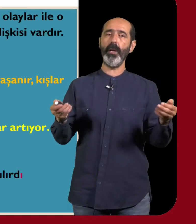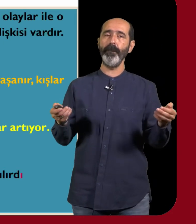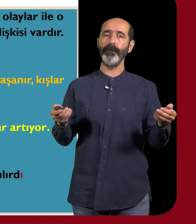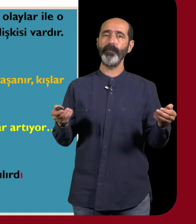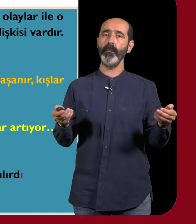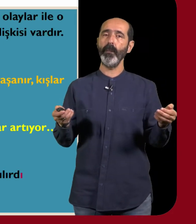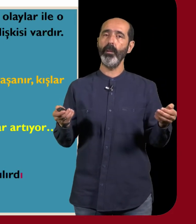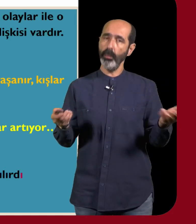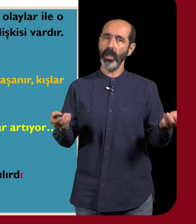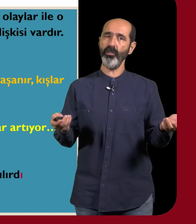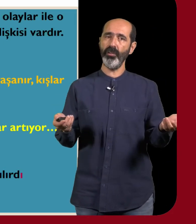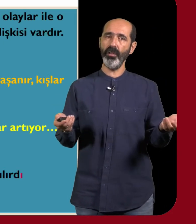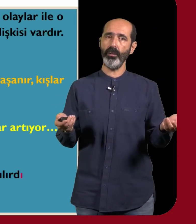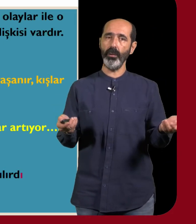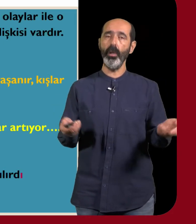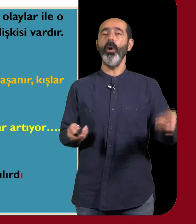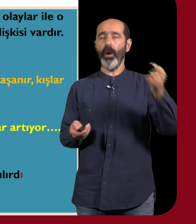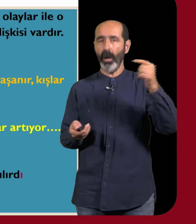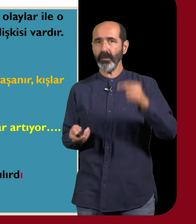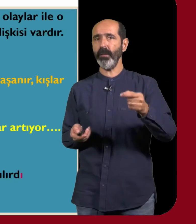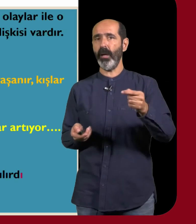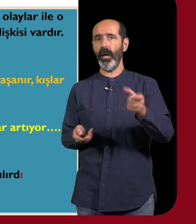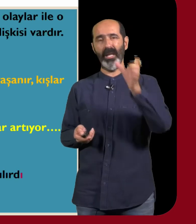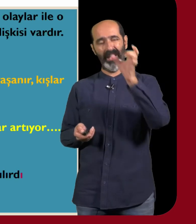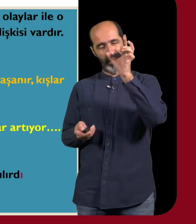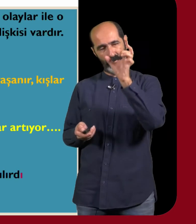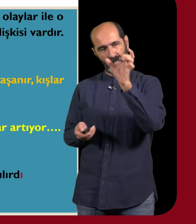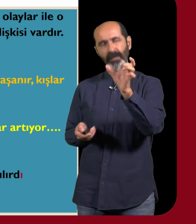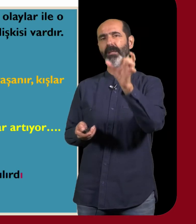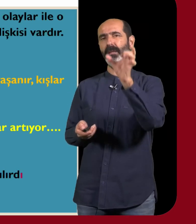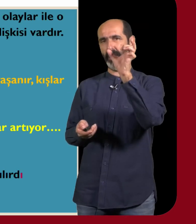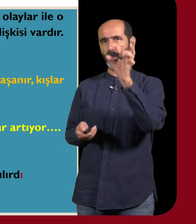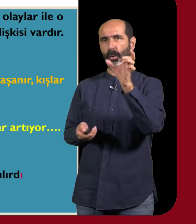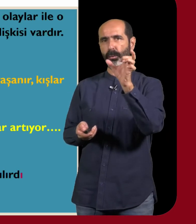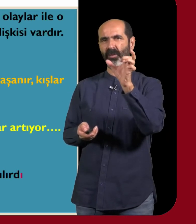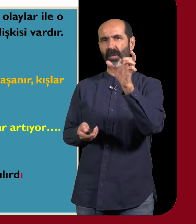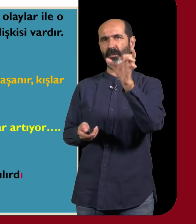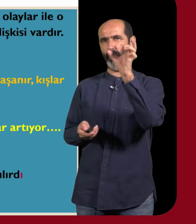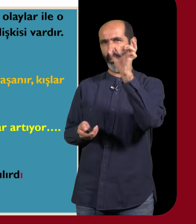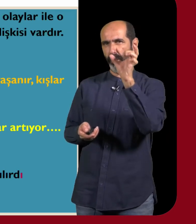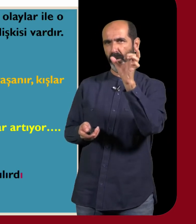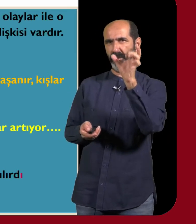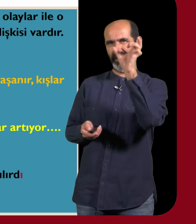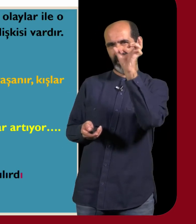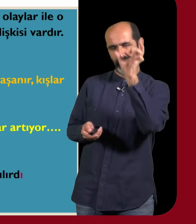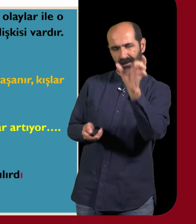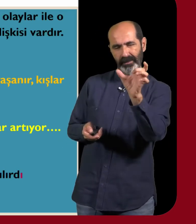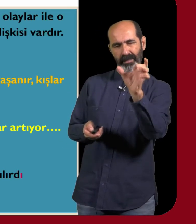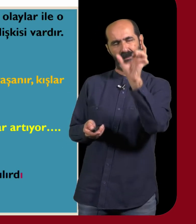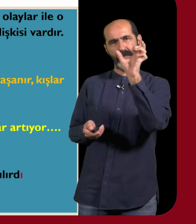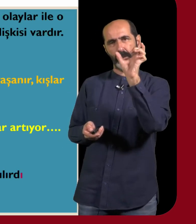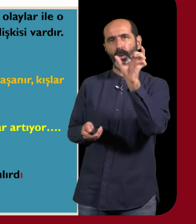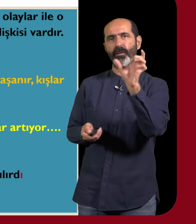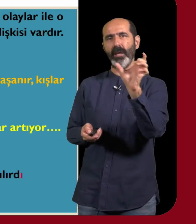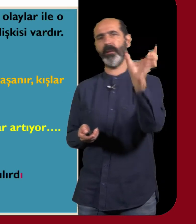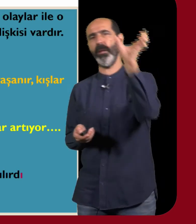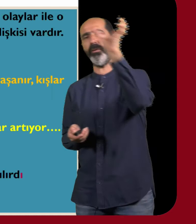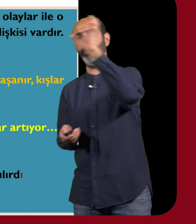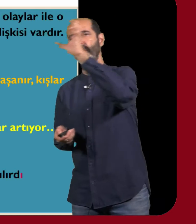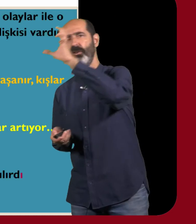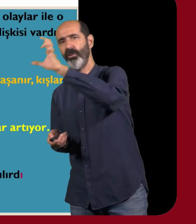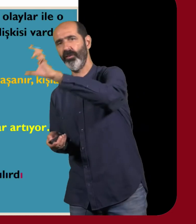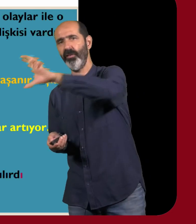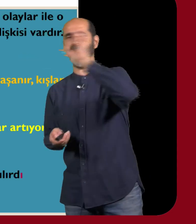boyutlara ulaştığı Gönül Hatta hangi yılda doğduysanız bu yılın karakteristik